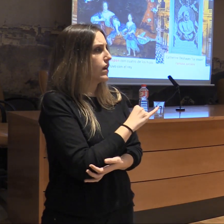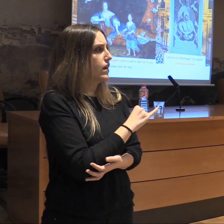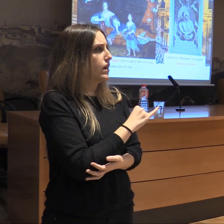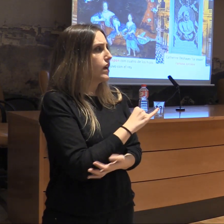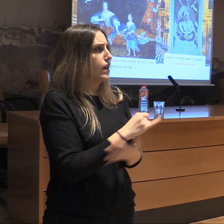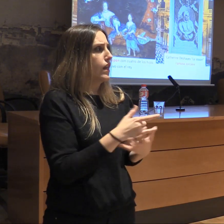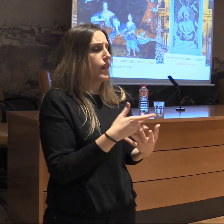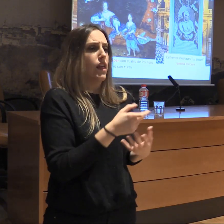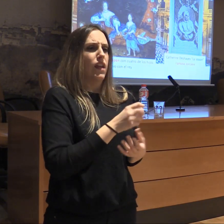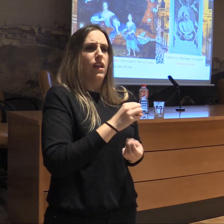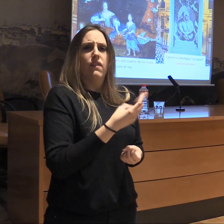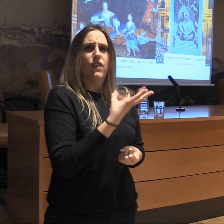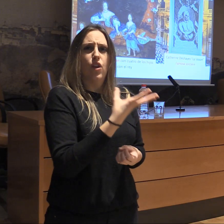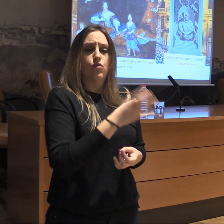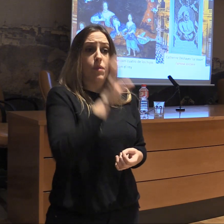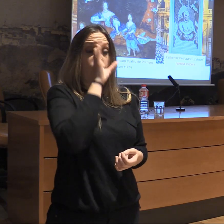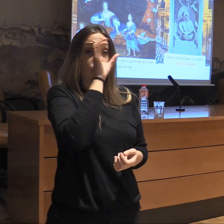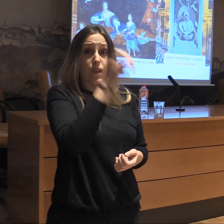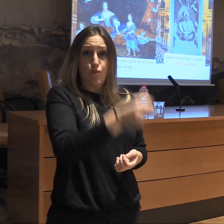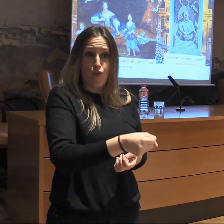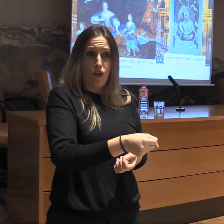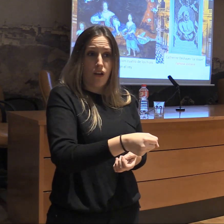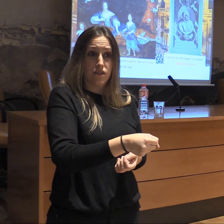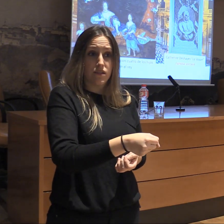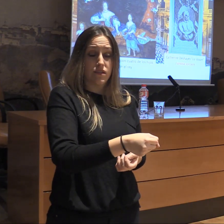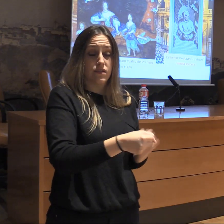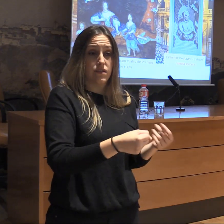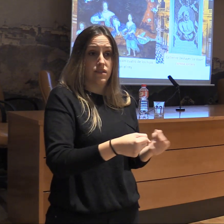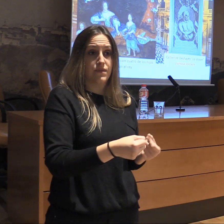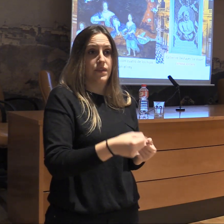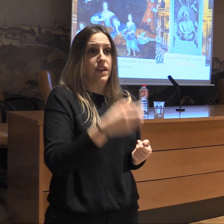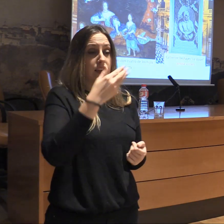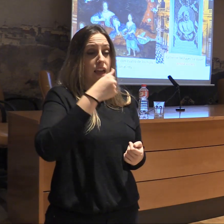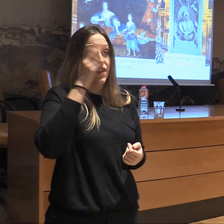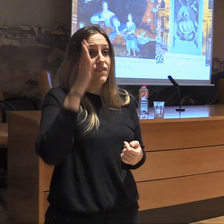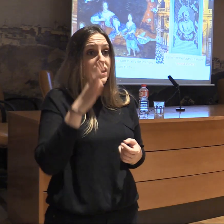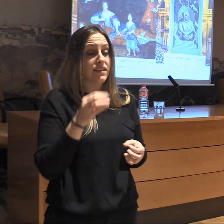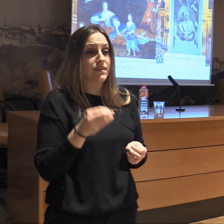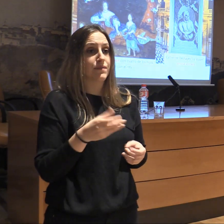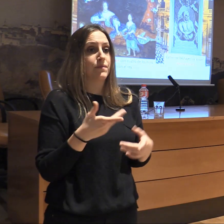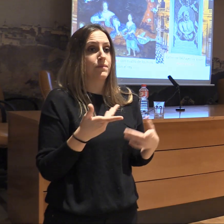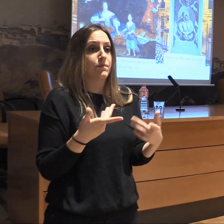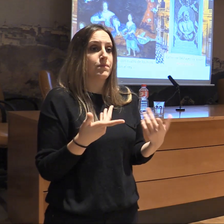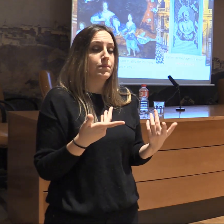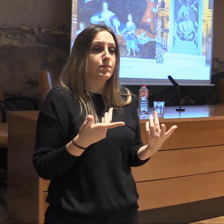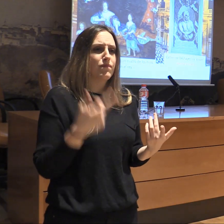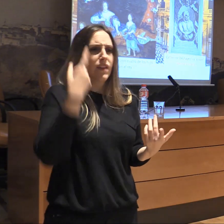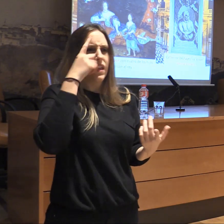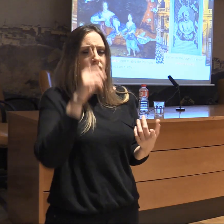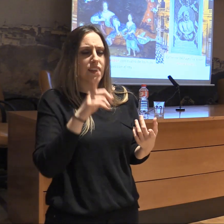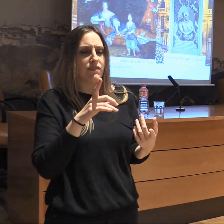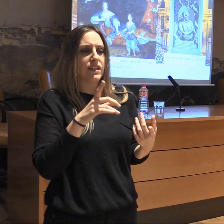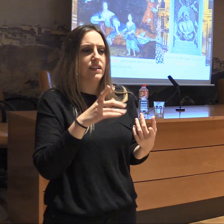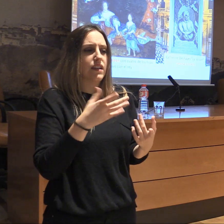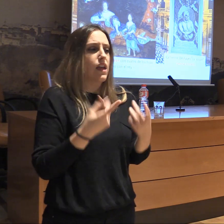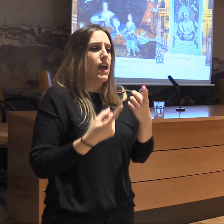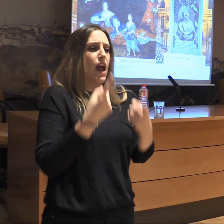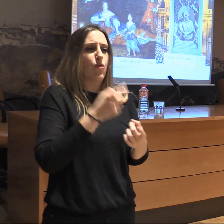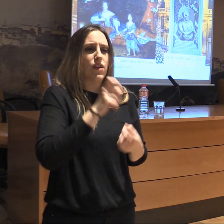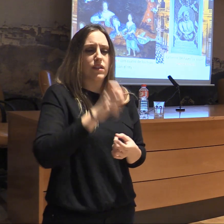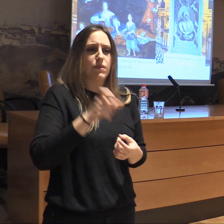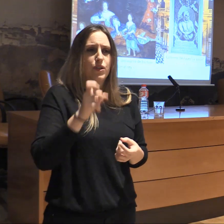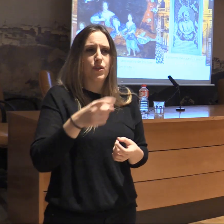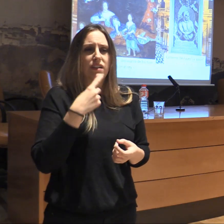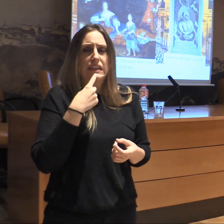mayor número de brujas y adivinas de la historia de París. Hay algunos historiadores que hablan de 2.000